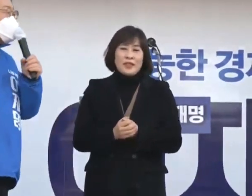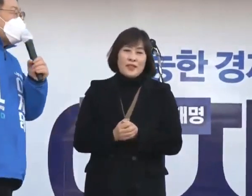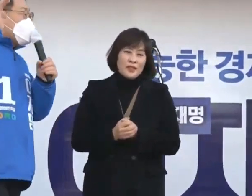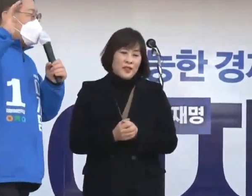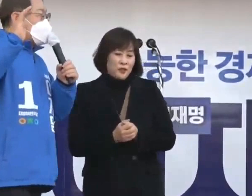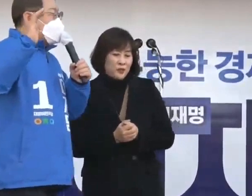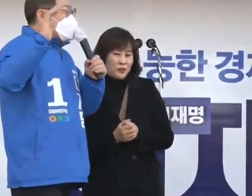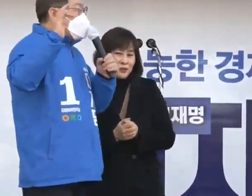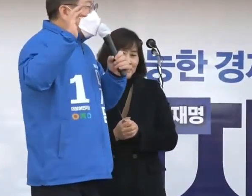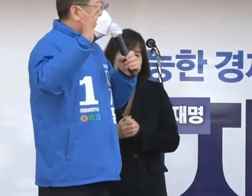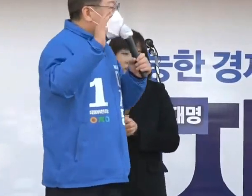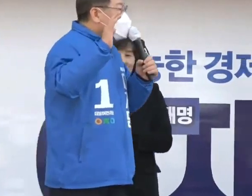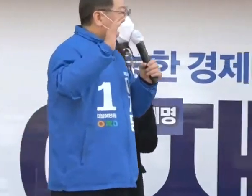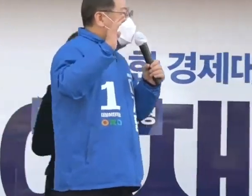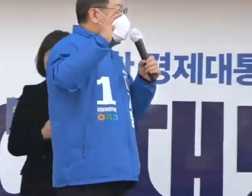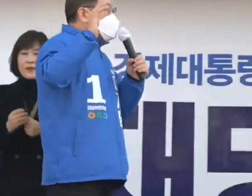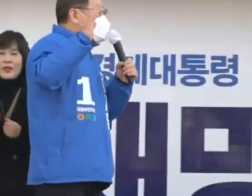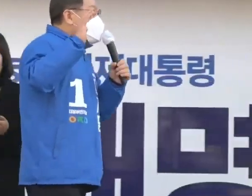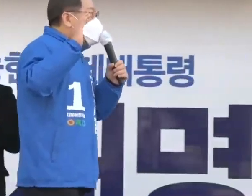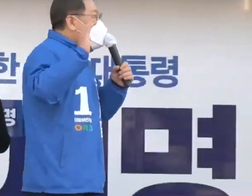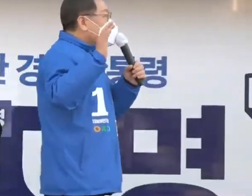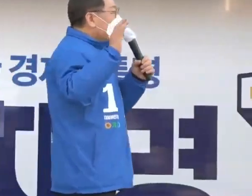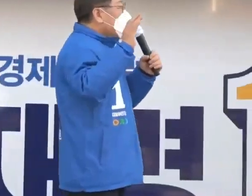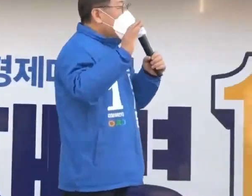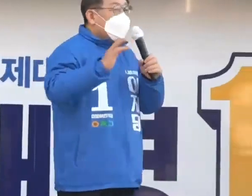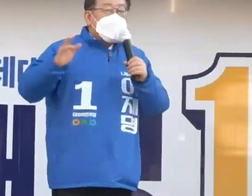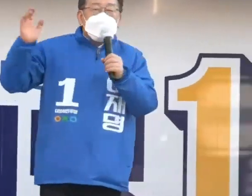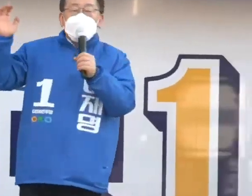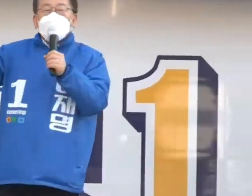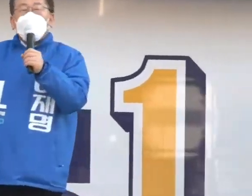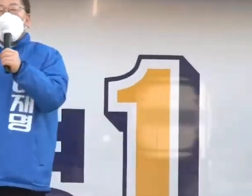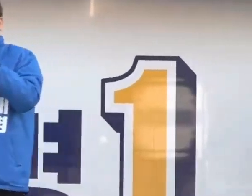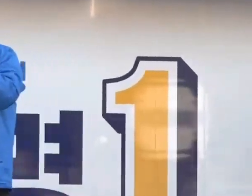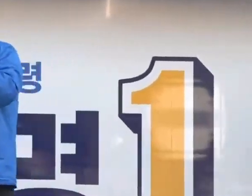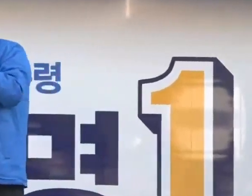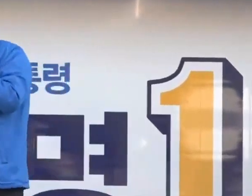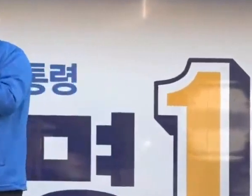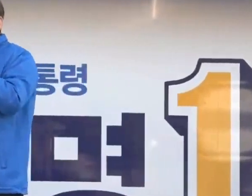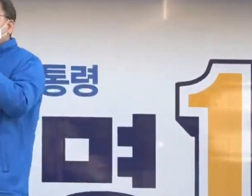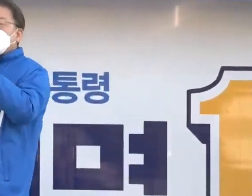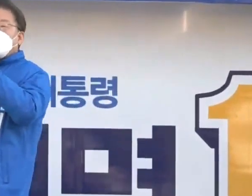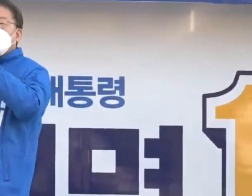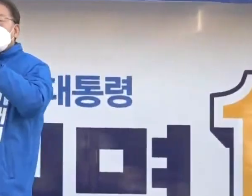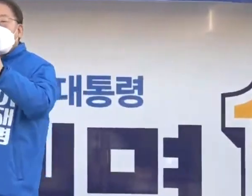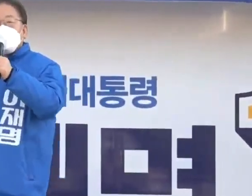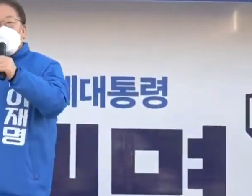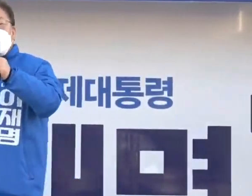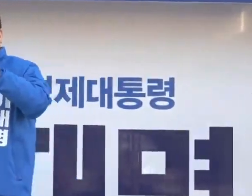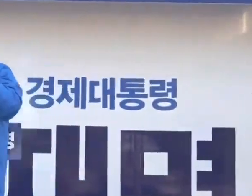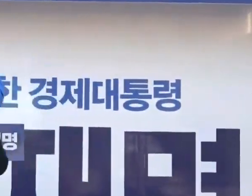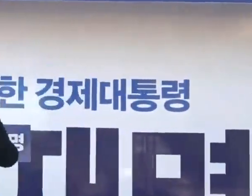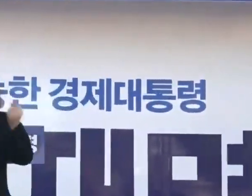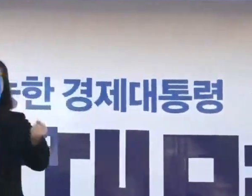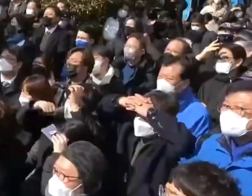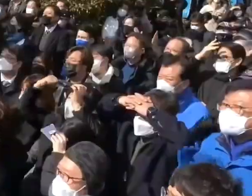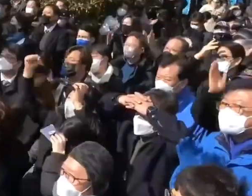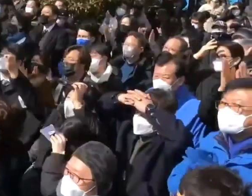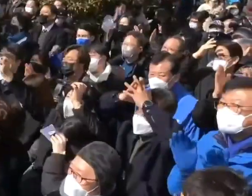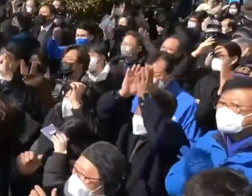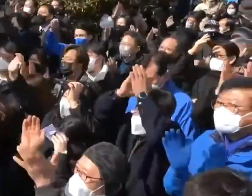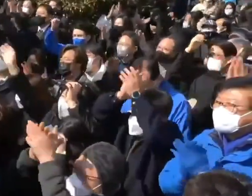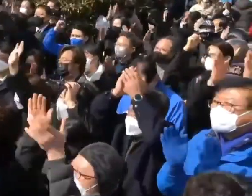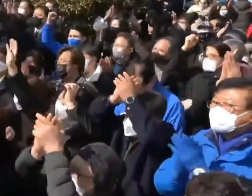이재명에게 맡겨주시면 스마트하고 유연한 방향으로 이 코로나 신속하게 극복하겠습니다,